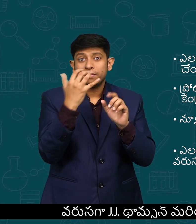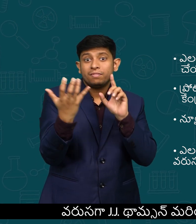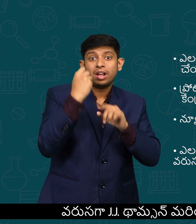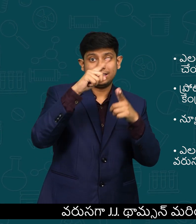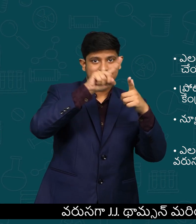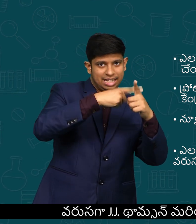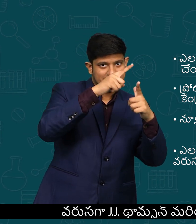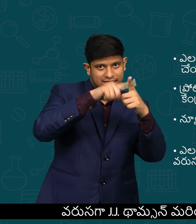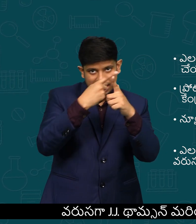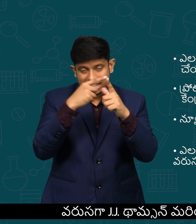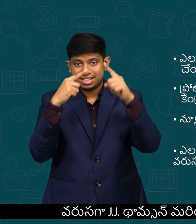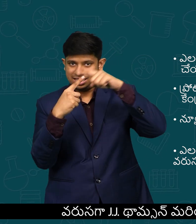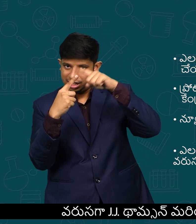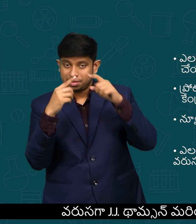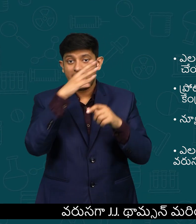జె చాడ్విక్ వరుసగా.